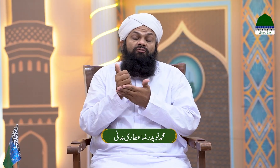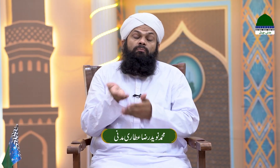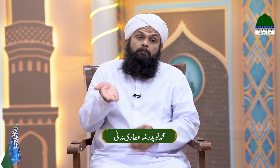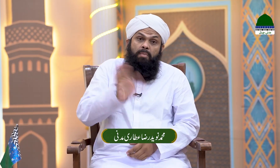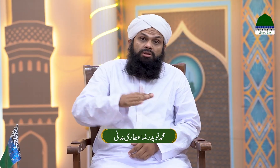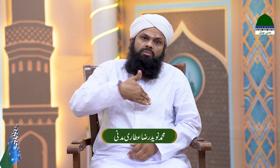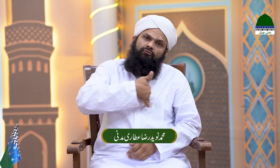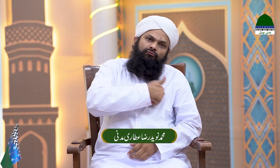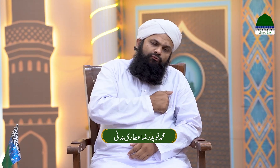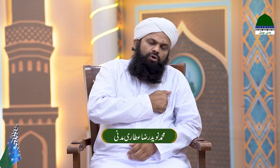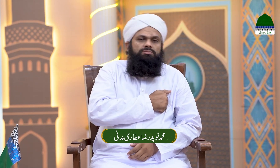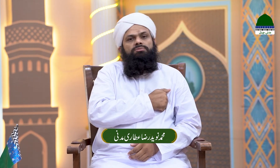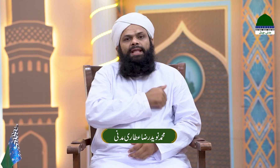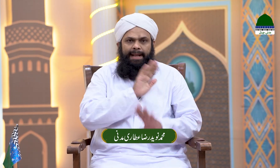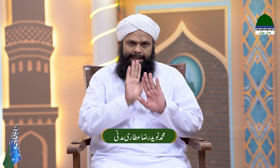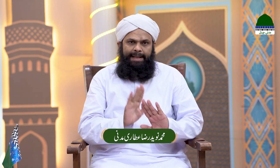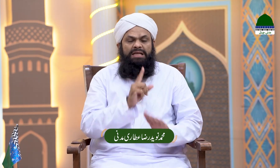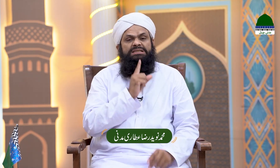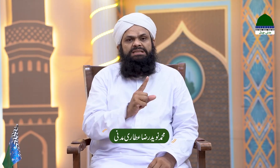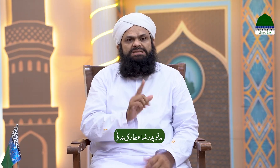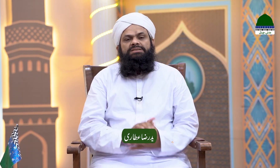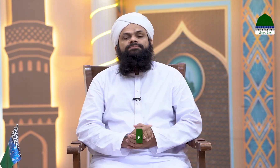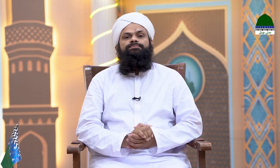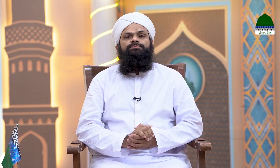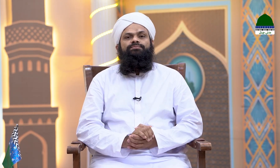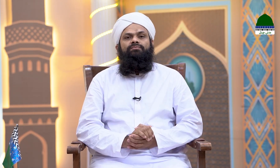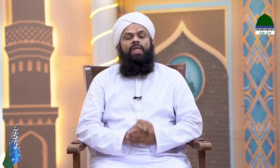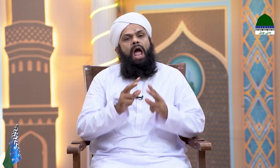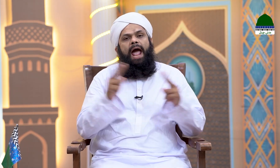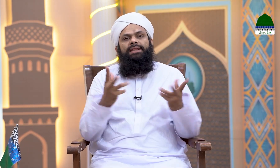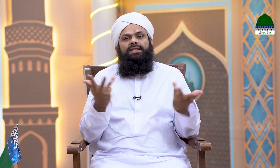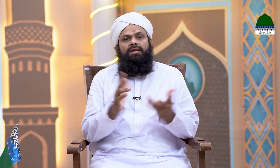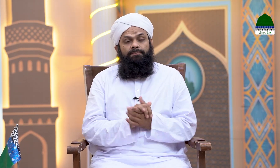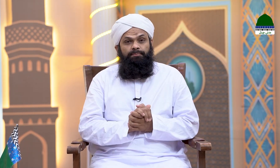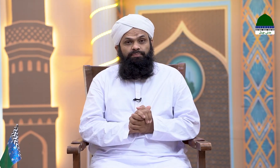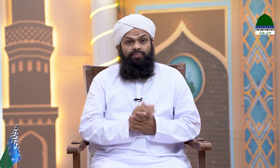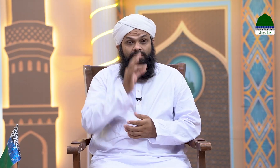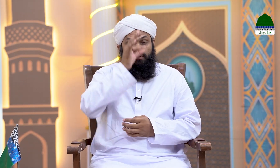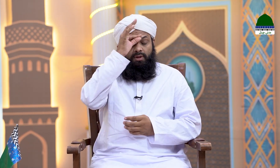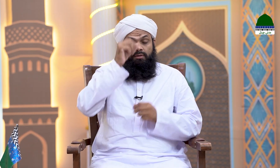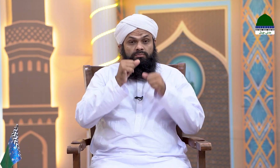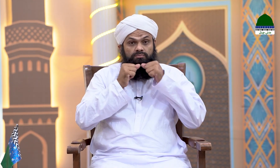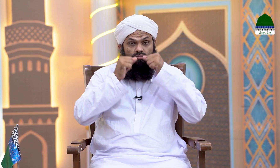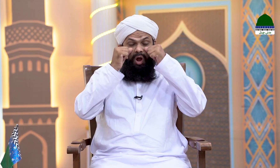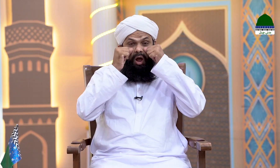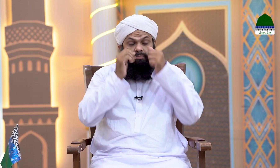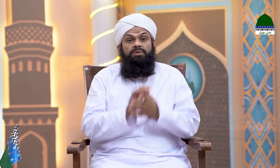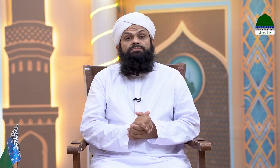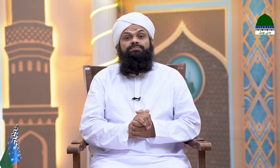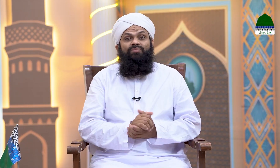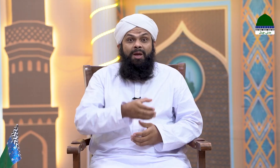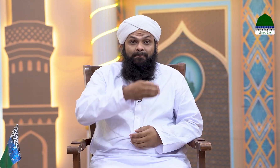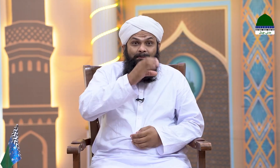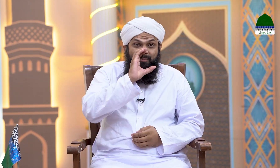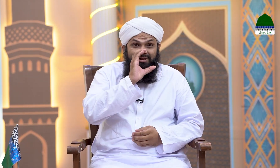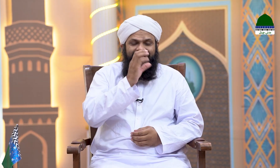اٹھنا ہے۔ ایک اور پیاری ادا کا بیان، سرکار مکہ مکرمہ سردار مدینہ منورہ صلی اللہ علیہ وآلہ وسلم جب پانی